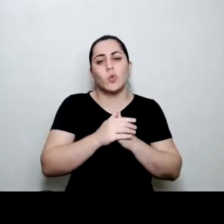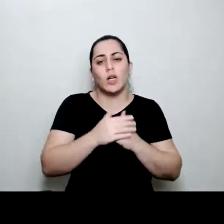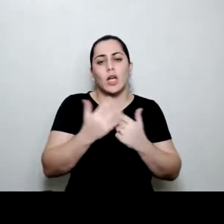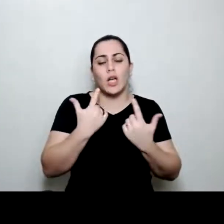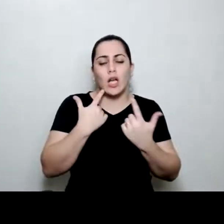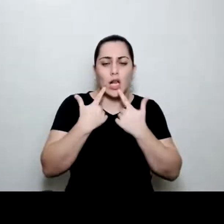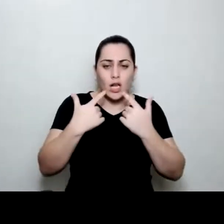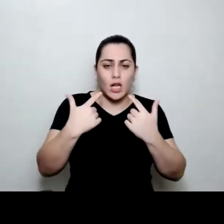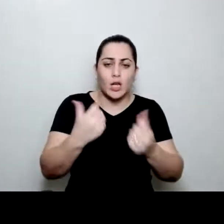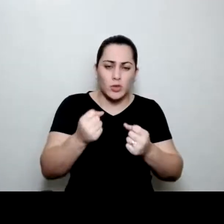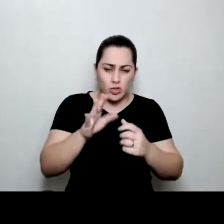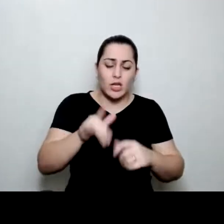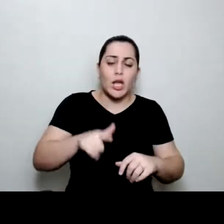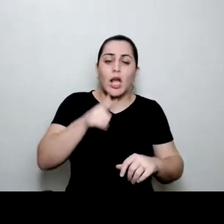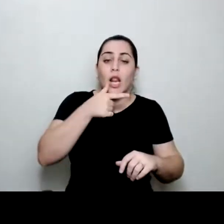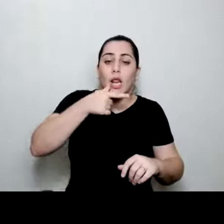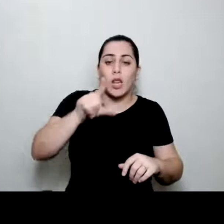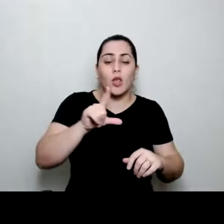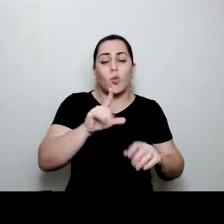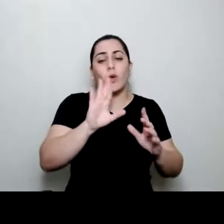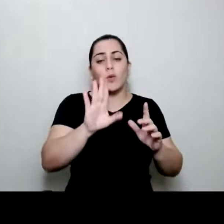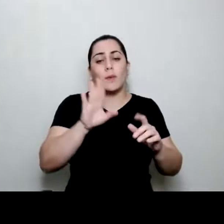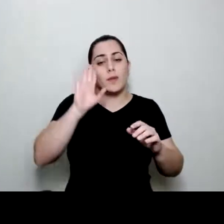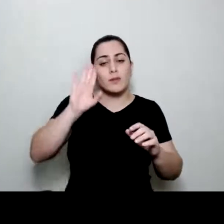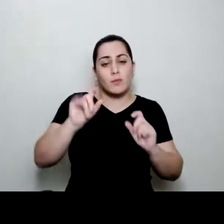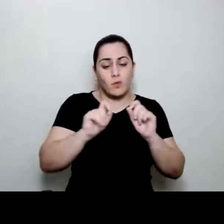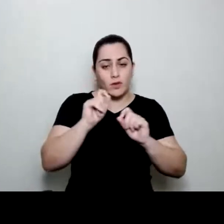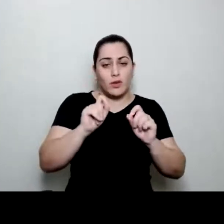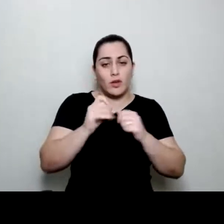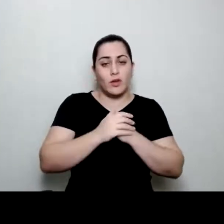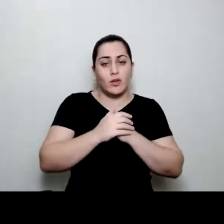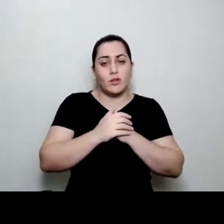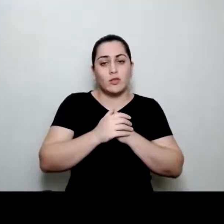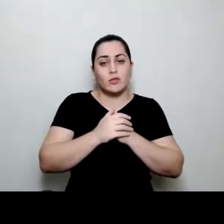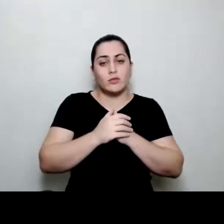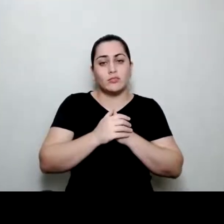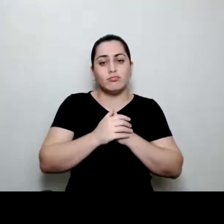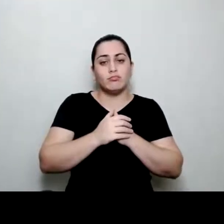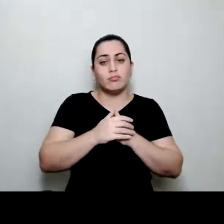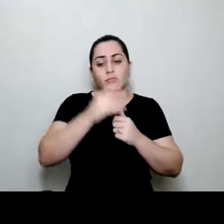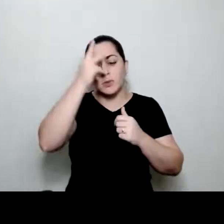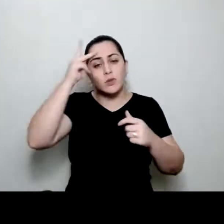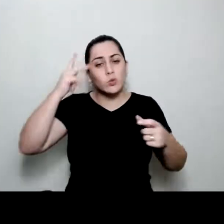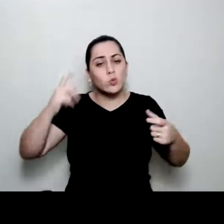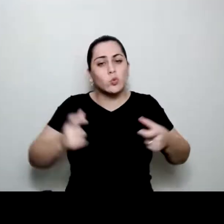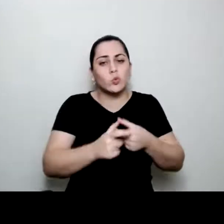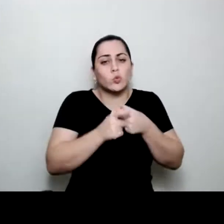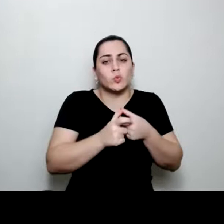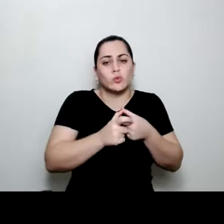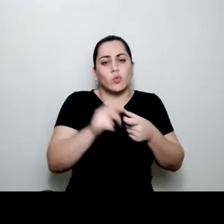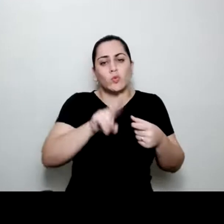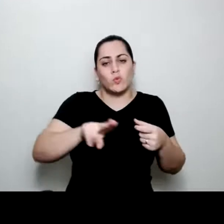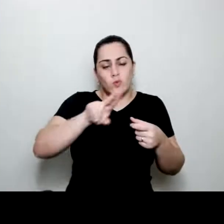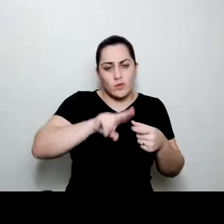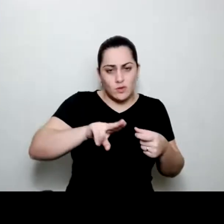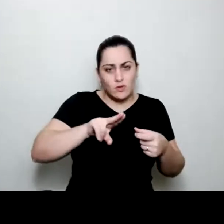não documentadas, mas, antes de mais nada, estamos falando de línguas que são minoritárias, que estão minorizadas